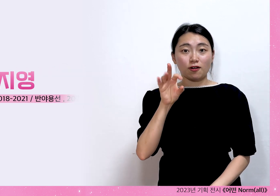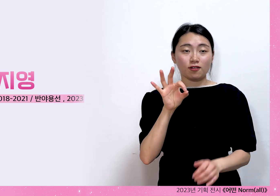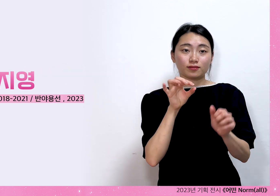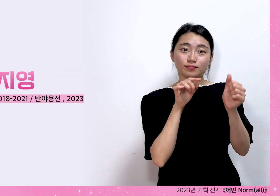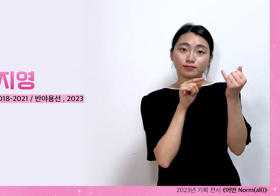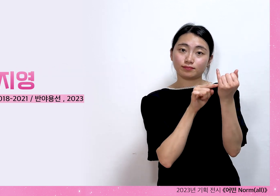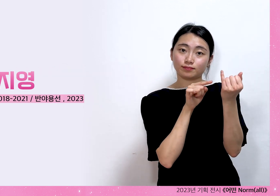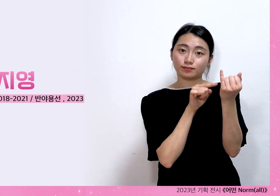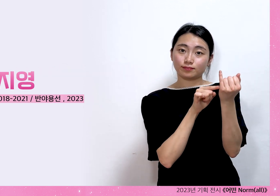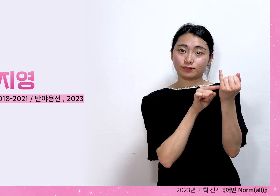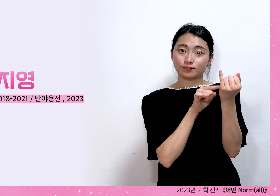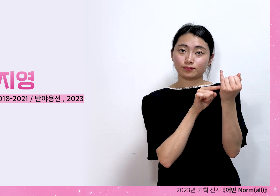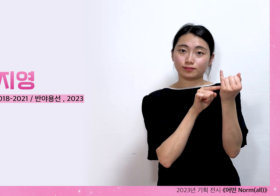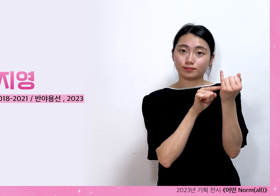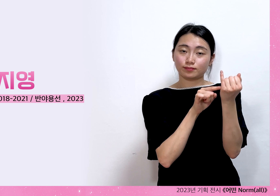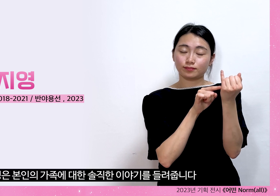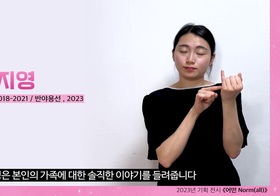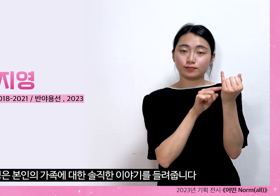문지영.